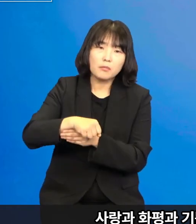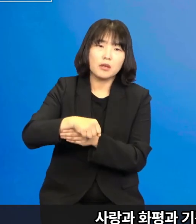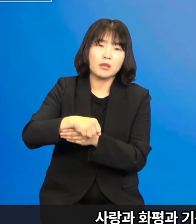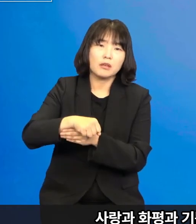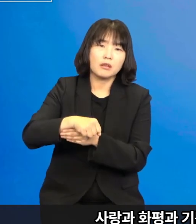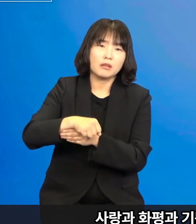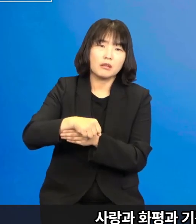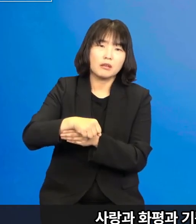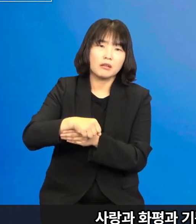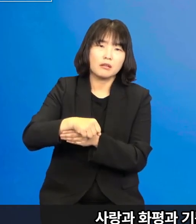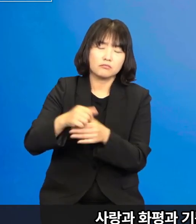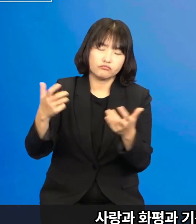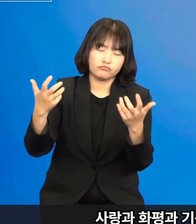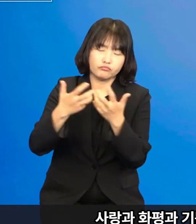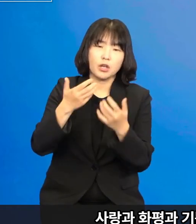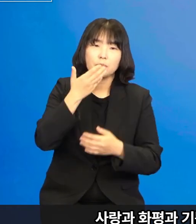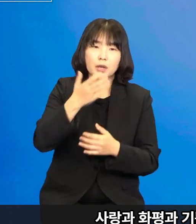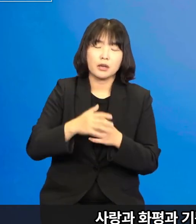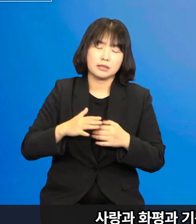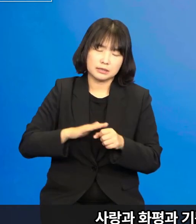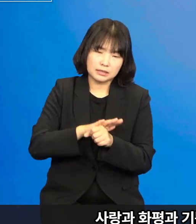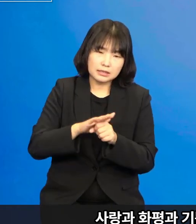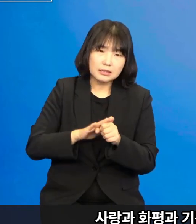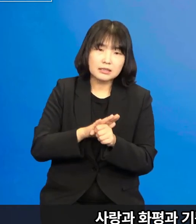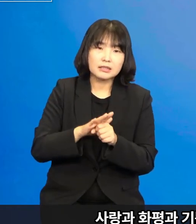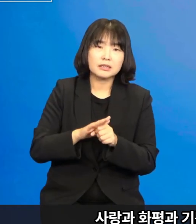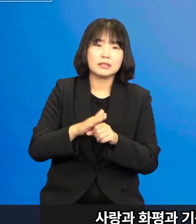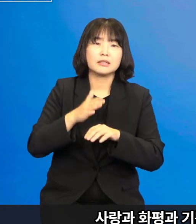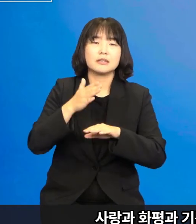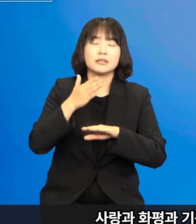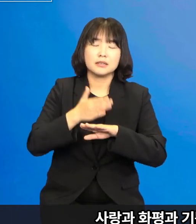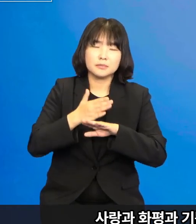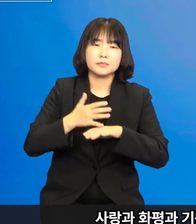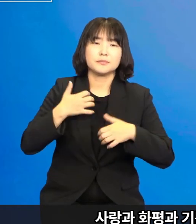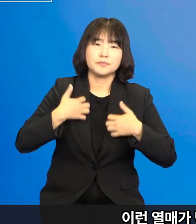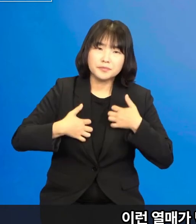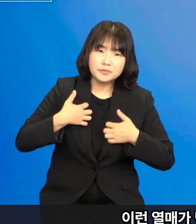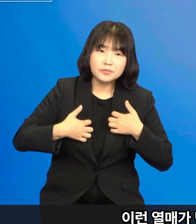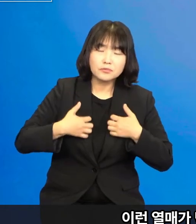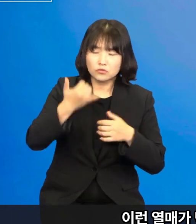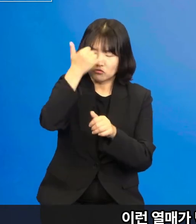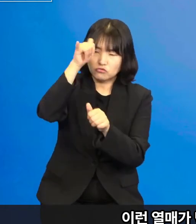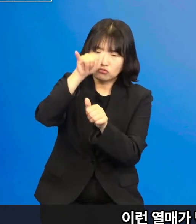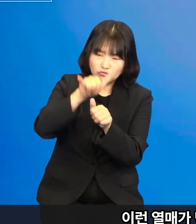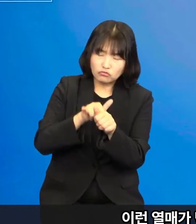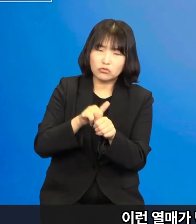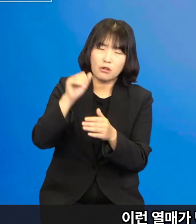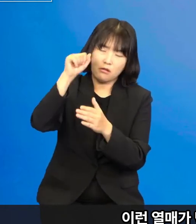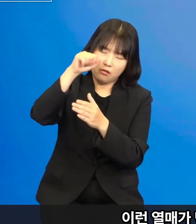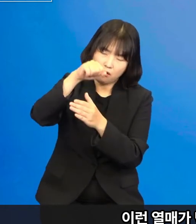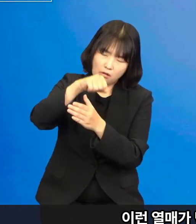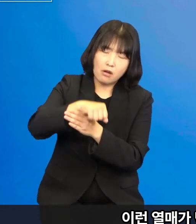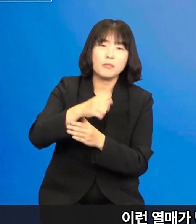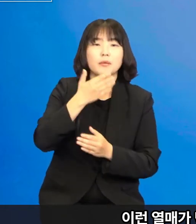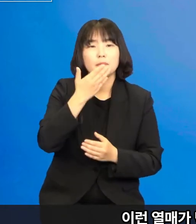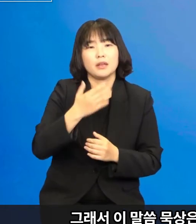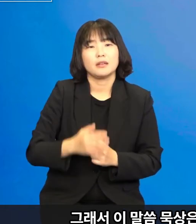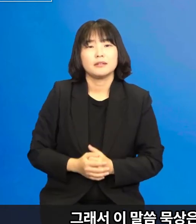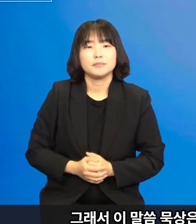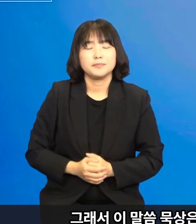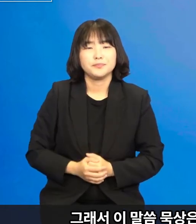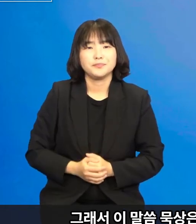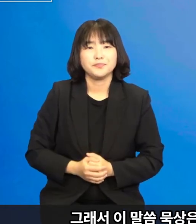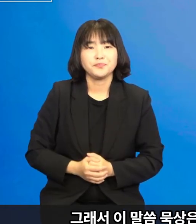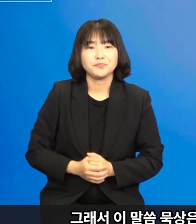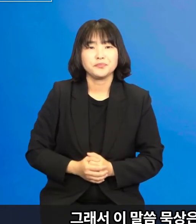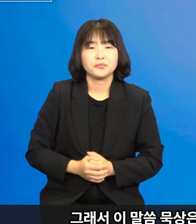사랑과 화평과 기쁨과 온유와 절제와 충성과, 이런 열매가 막 맺히게 되는 거예요. 그래서